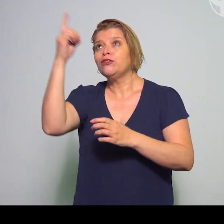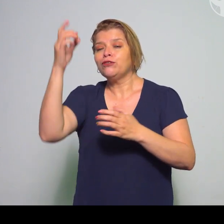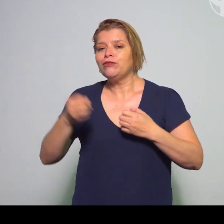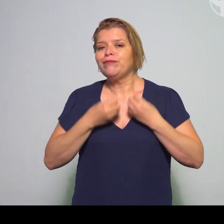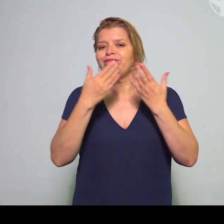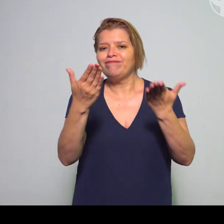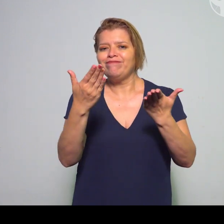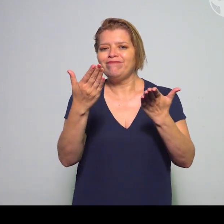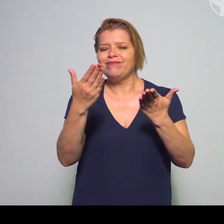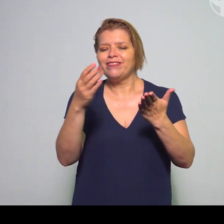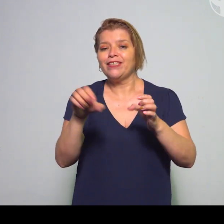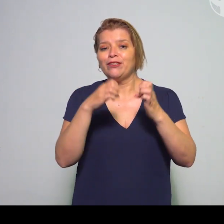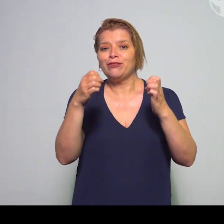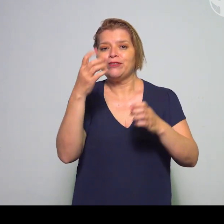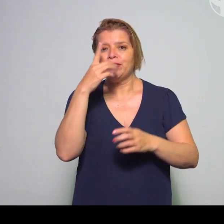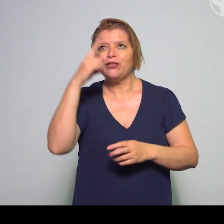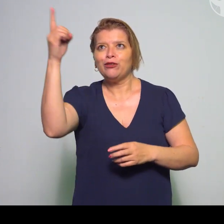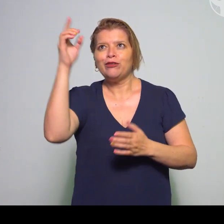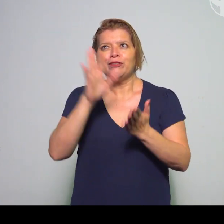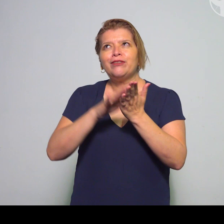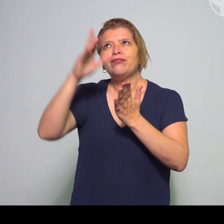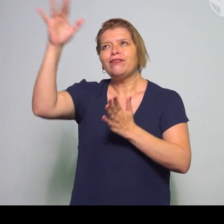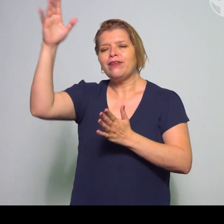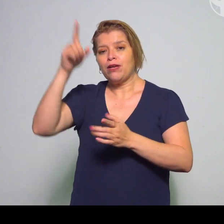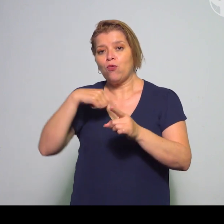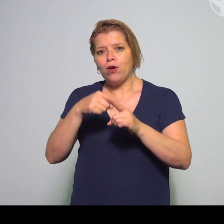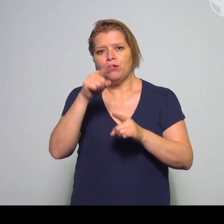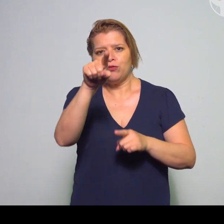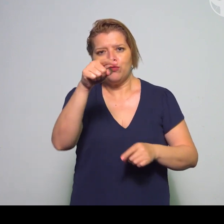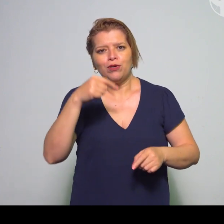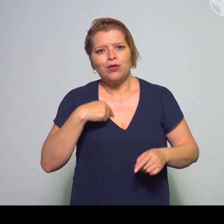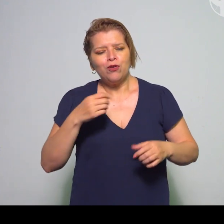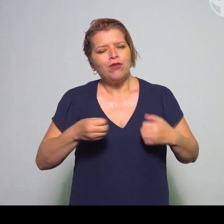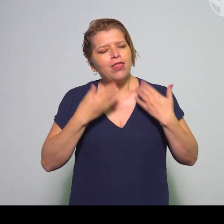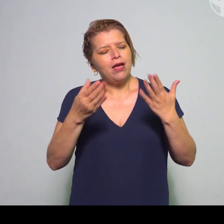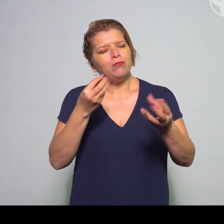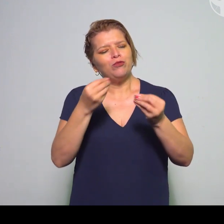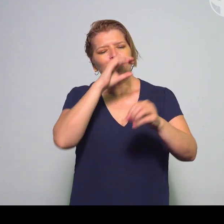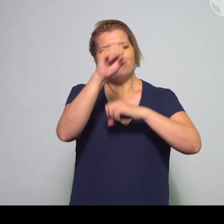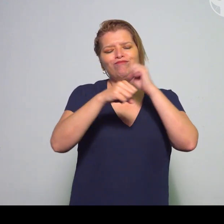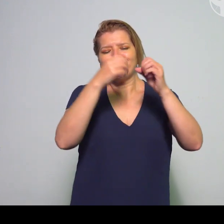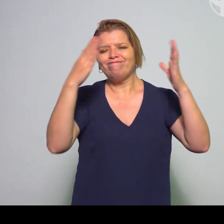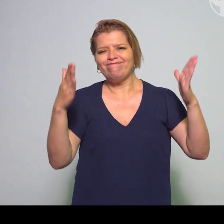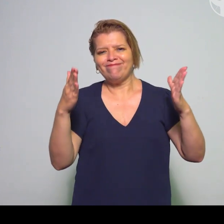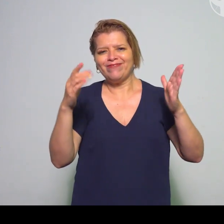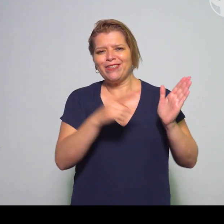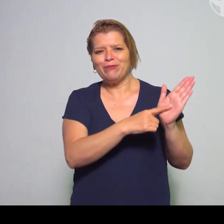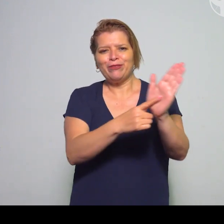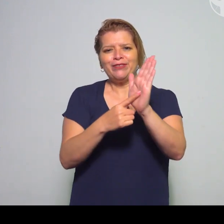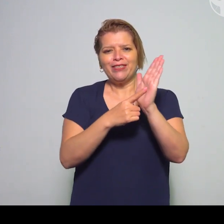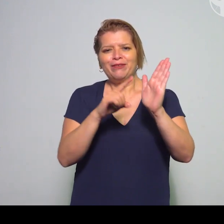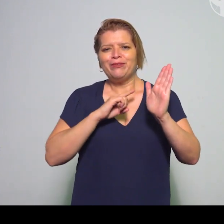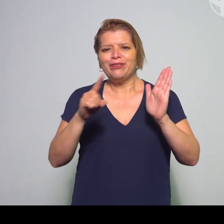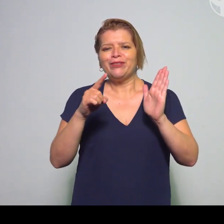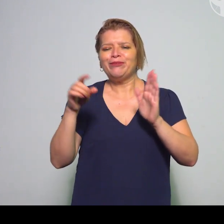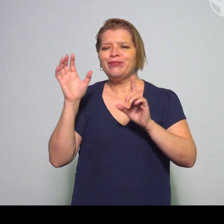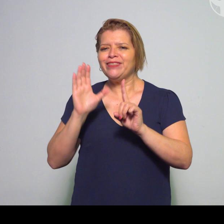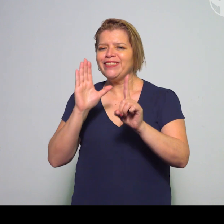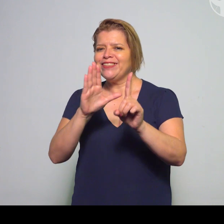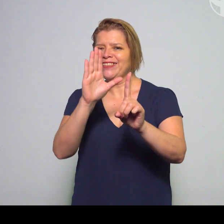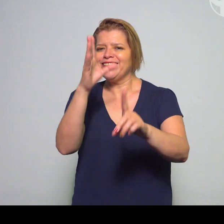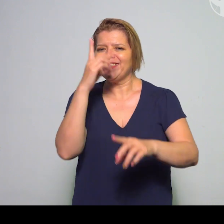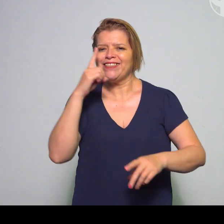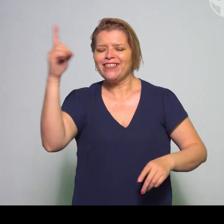Padre es glorificado cuando ustedes dan mucho fruto y muestran así que son mis discípulos.